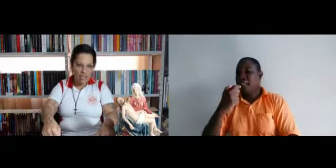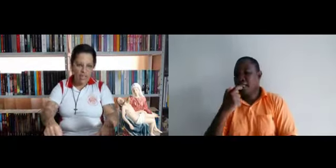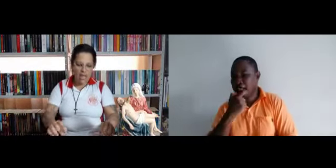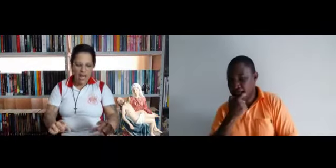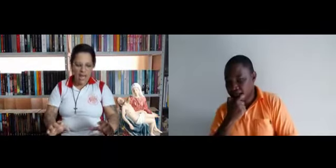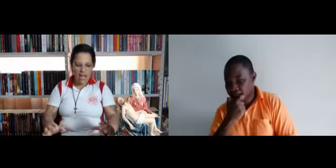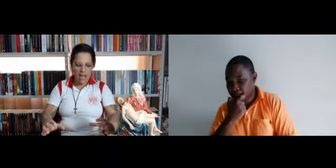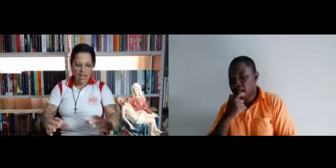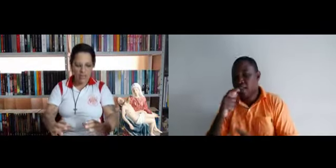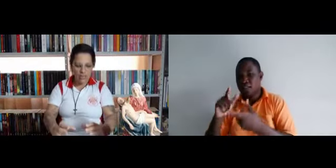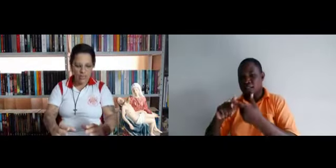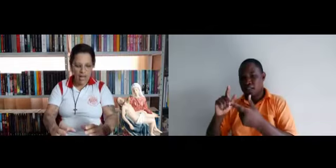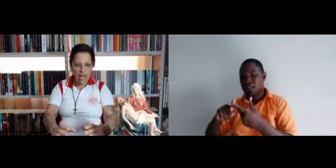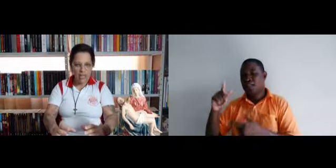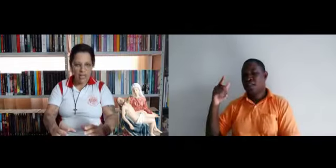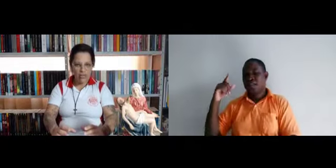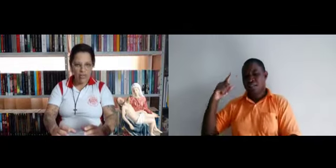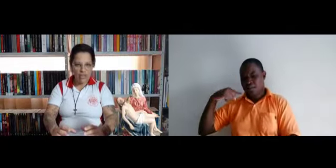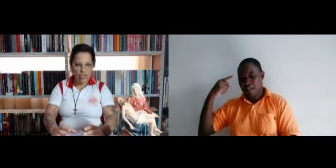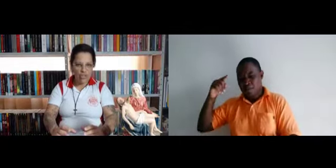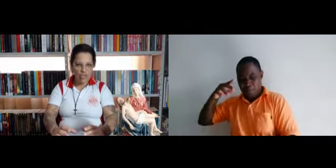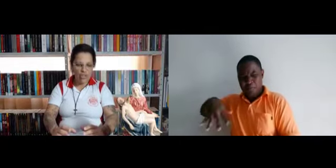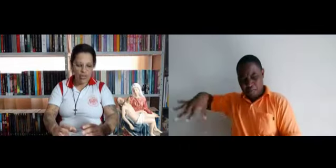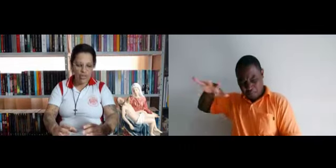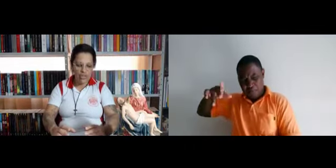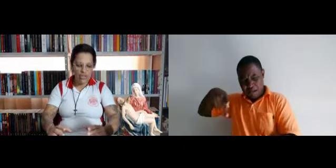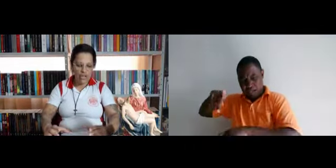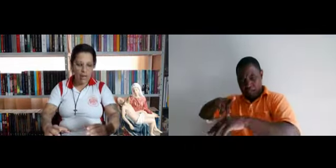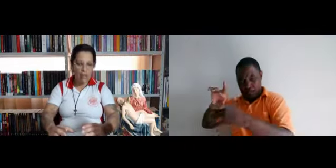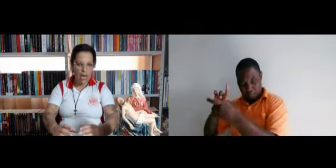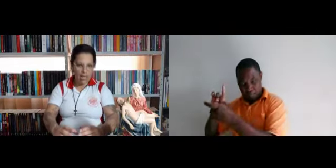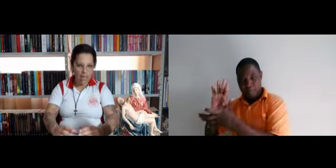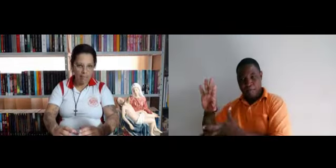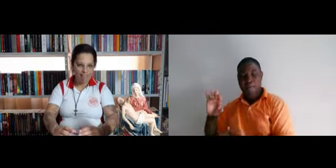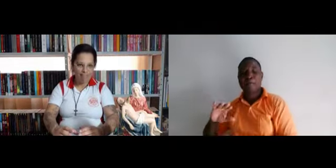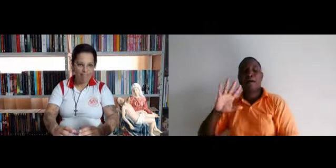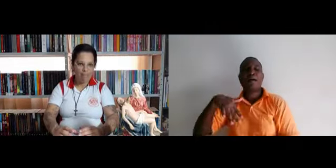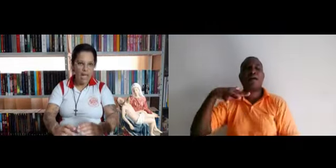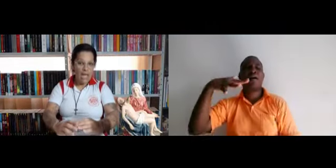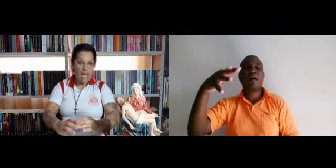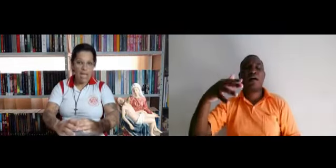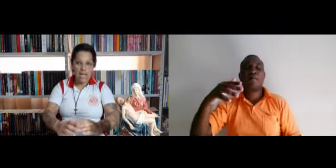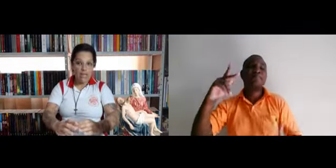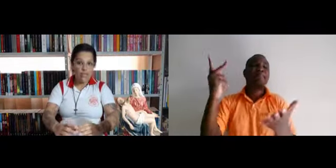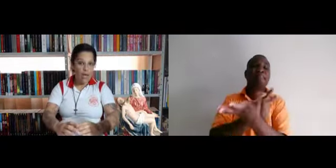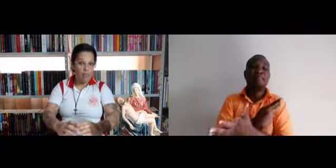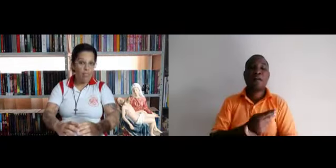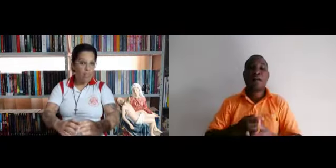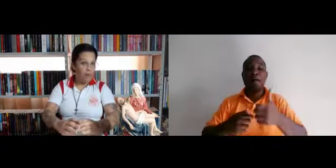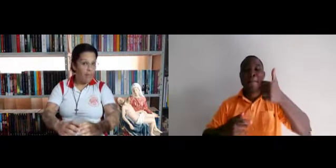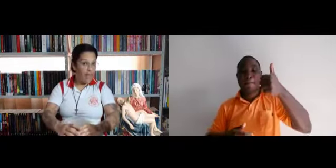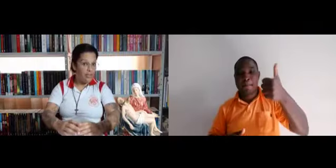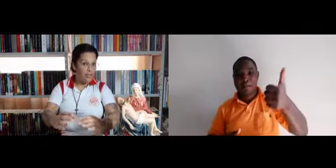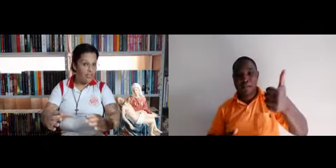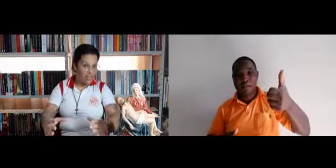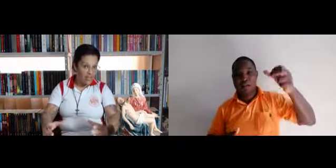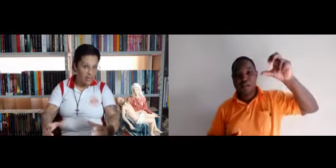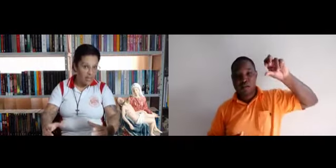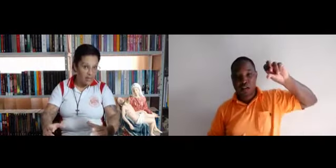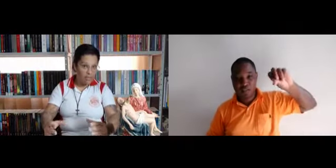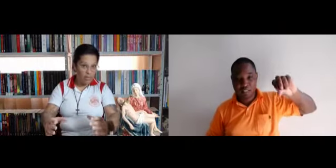Alemanha tinha em relação às nações de origem germânica. E isso é uma